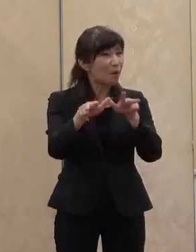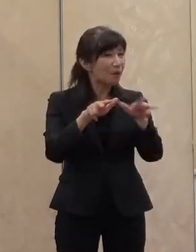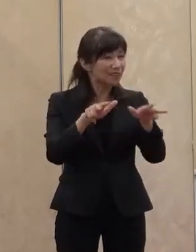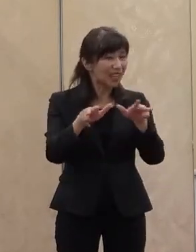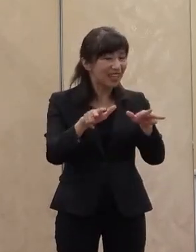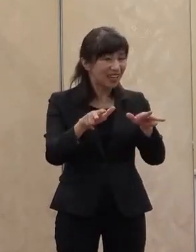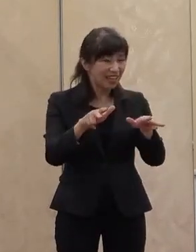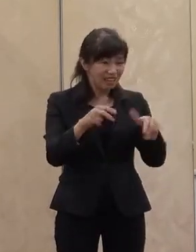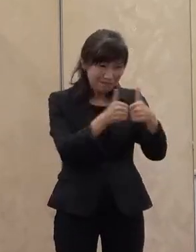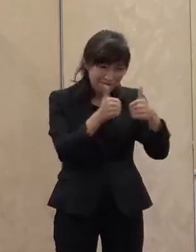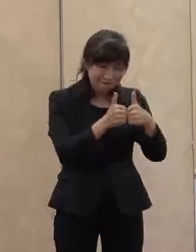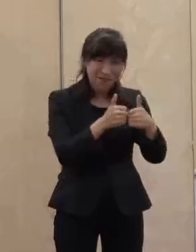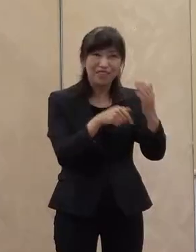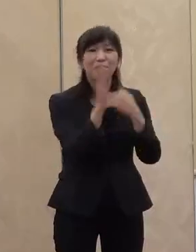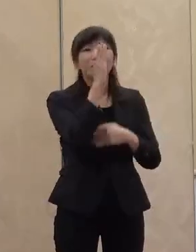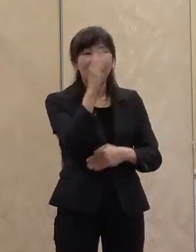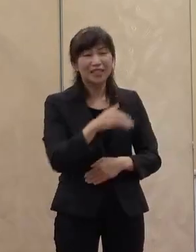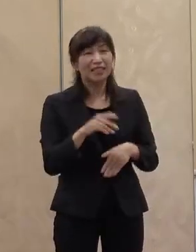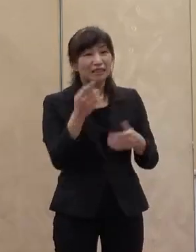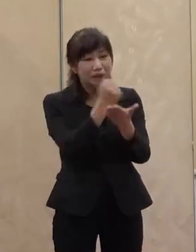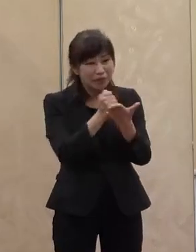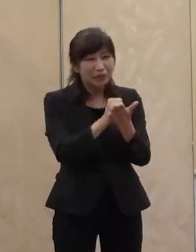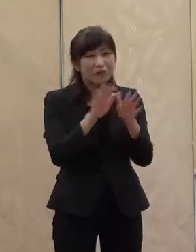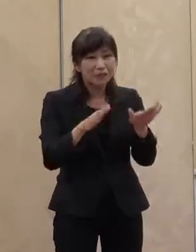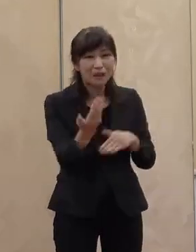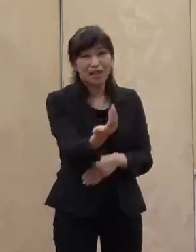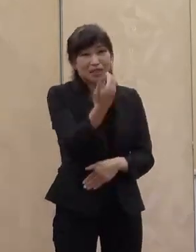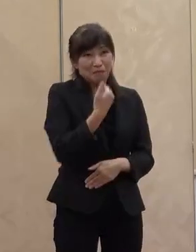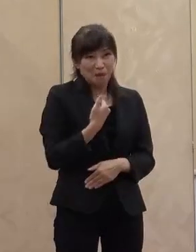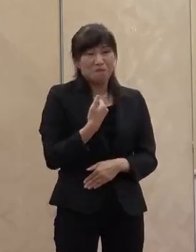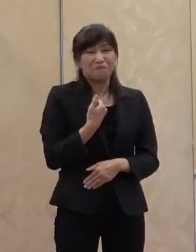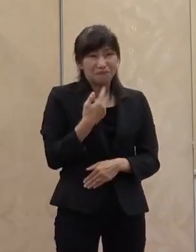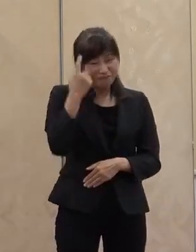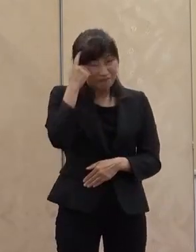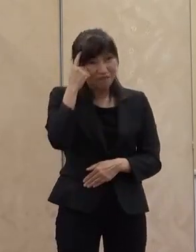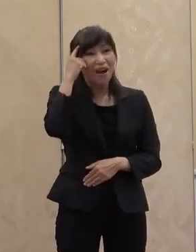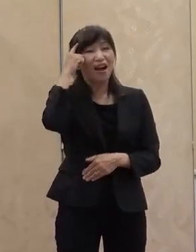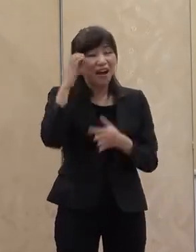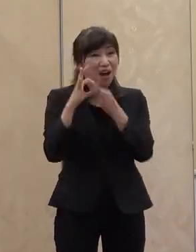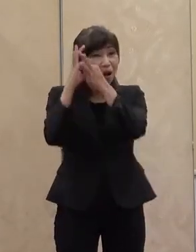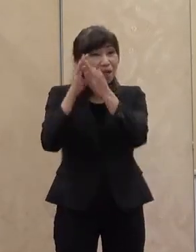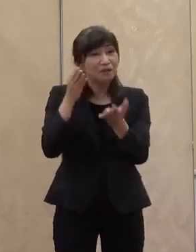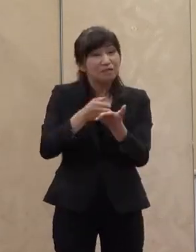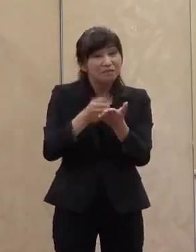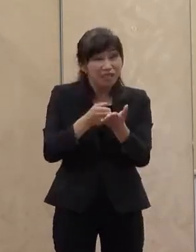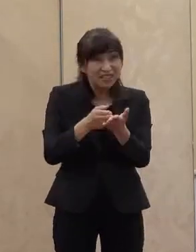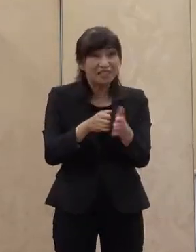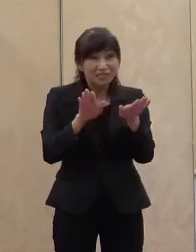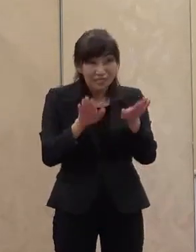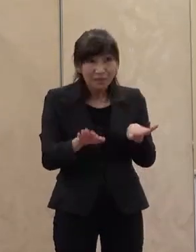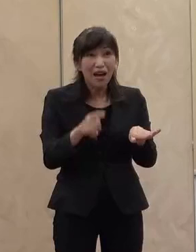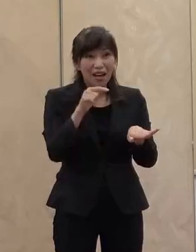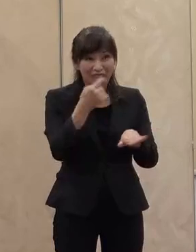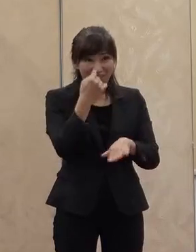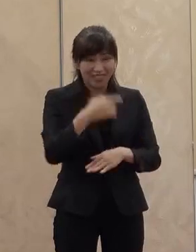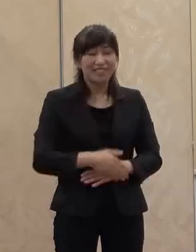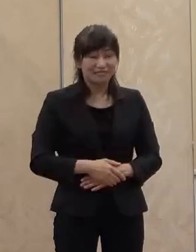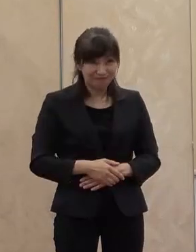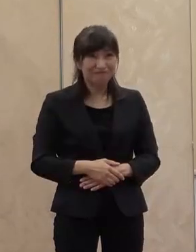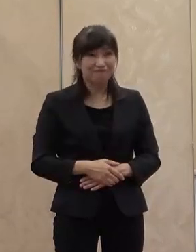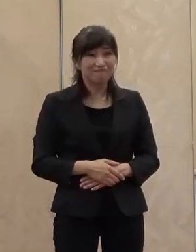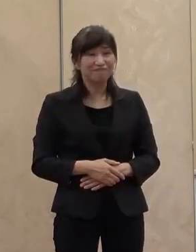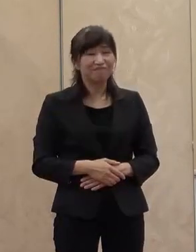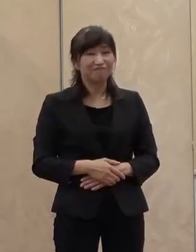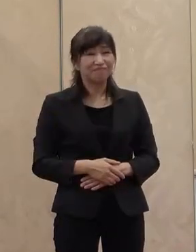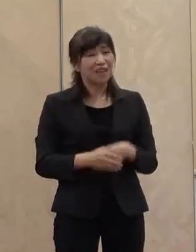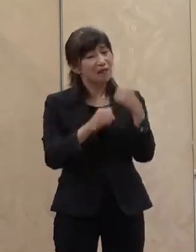練っているわけでもありますが、今ちょっと質問があったから僕の、率直な思いをお答えしているだけで、まだアイディア数のアイディアの段